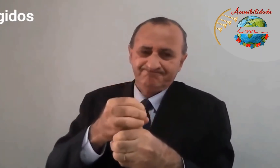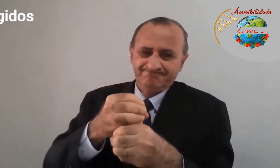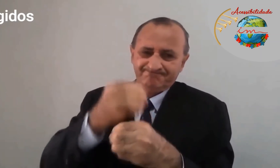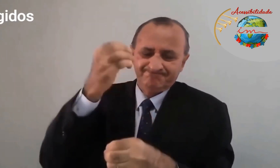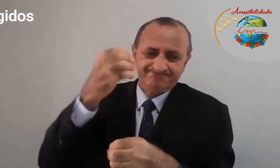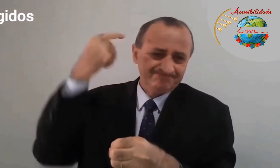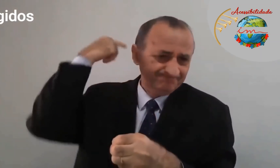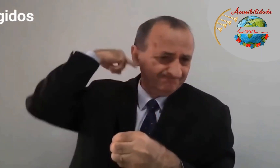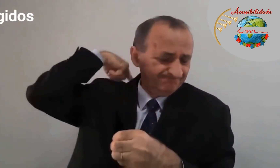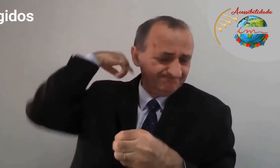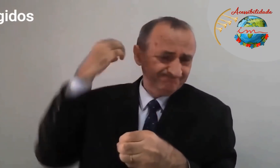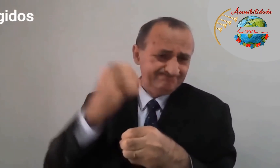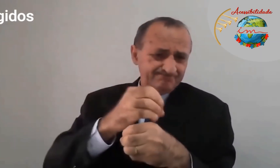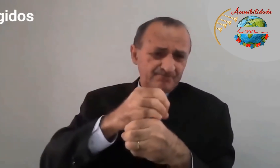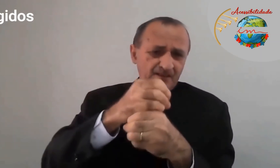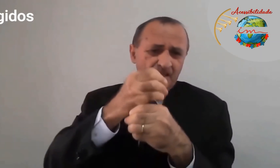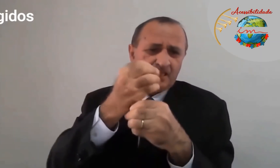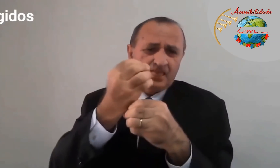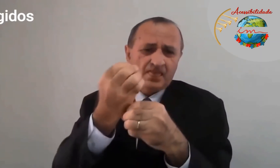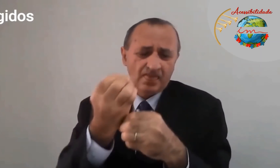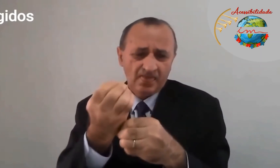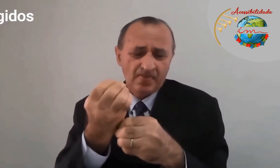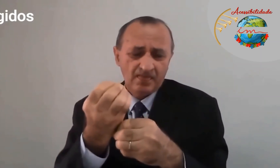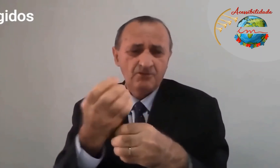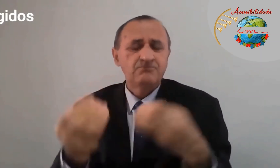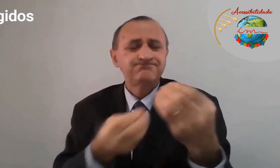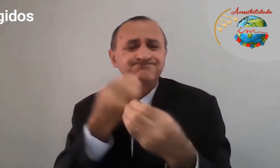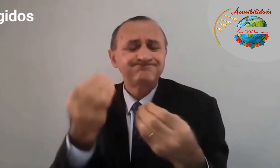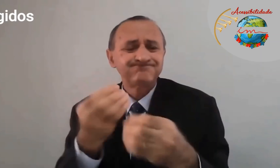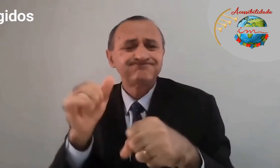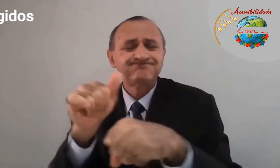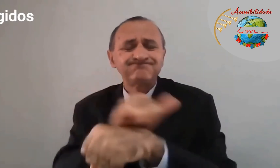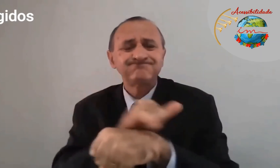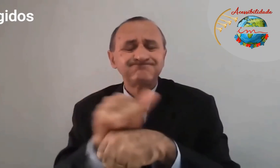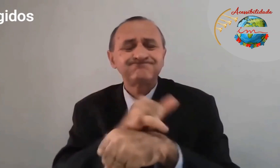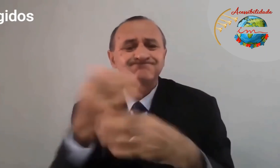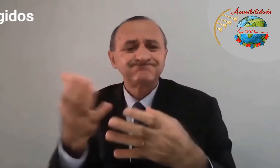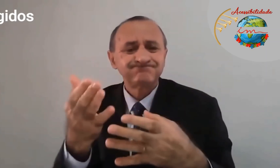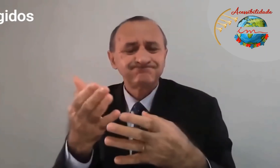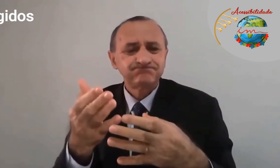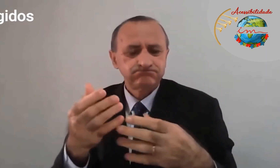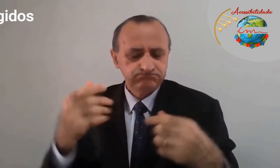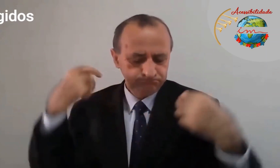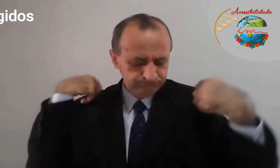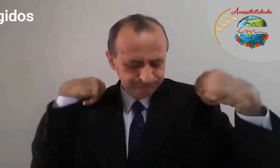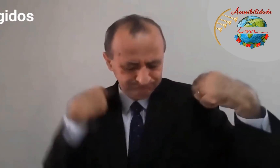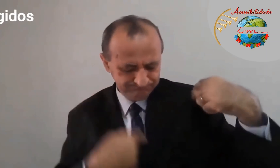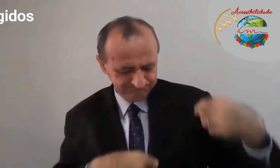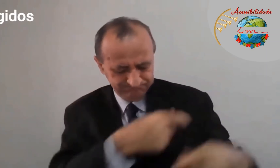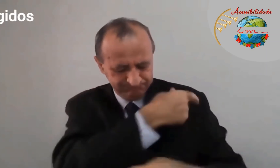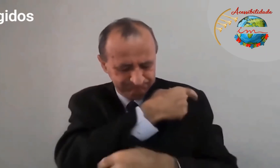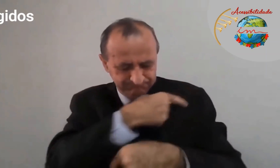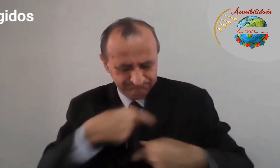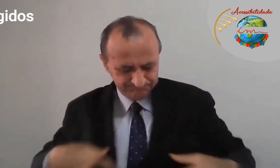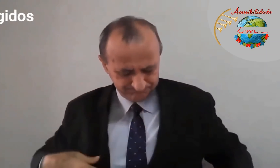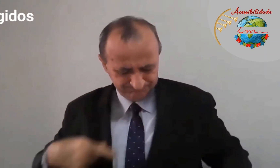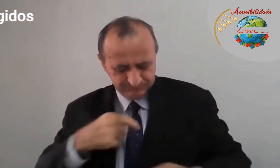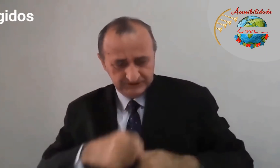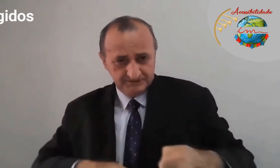coluna, né? Pode prejudicar a coluna, deslocar a coluna. Então, elas usam um